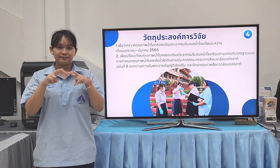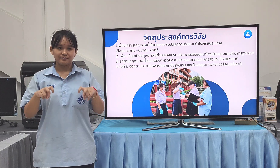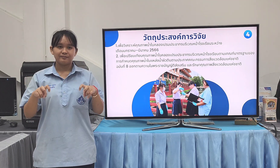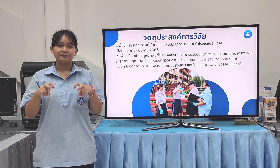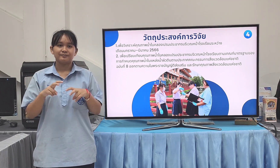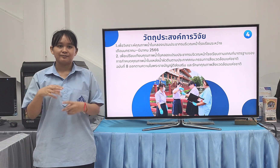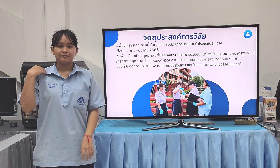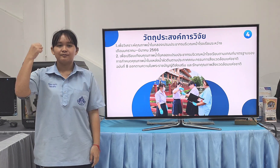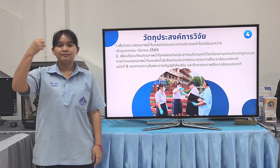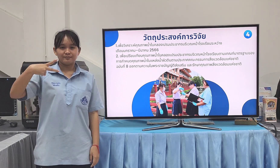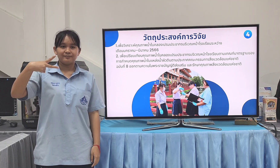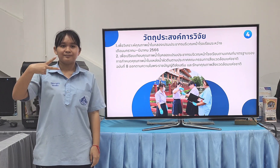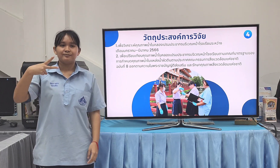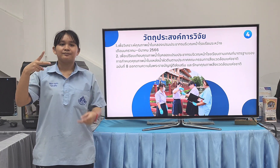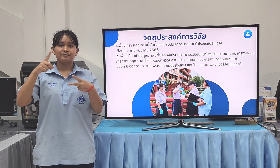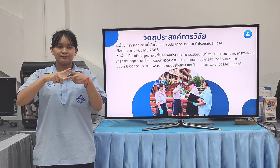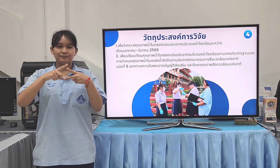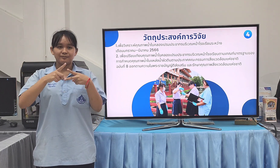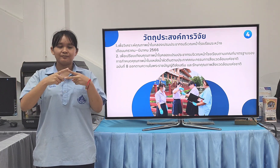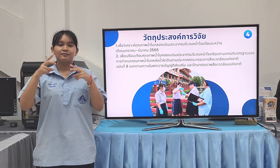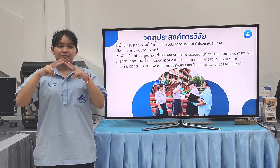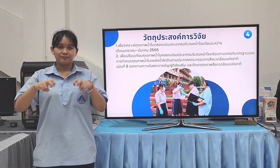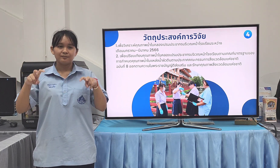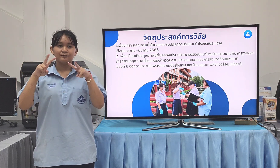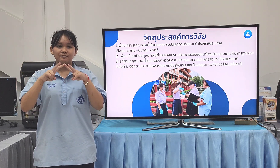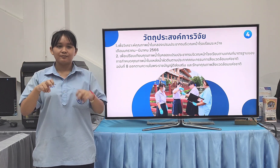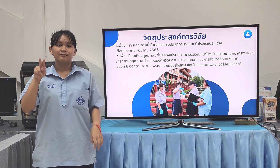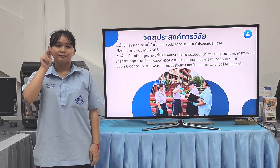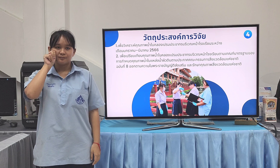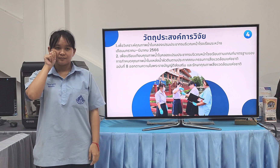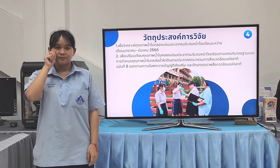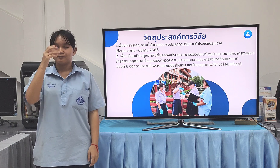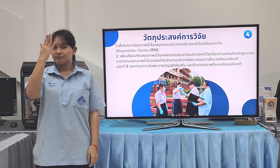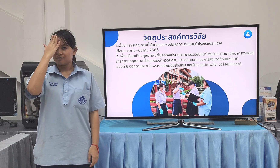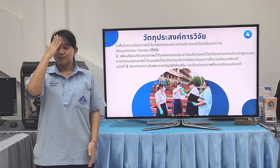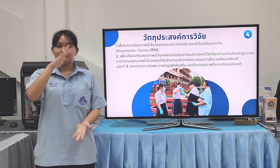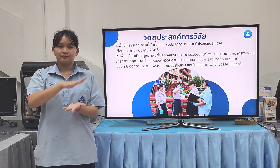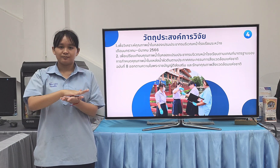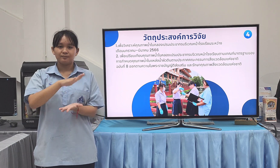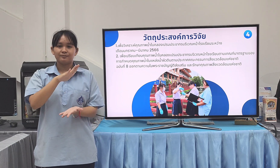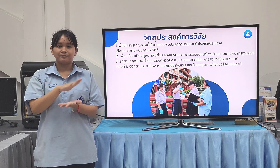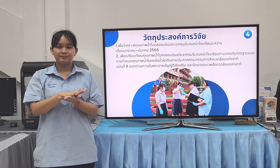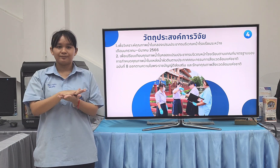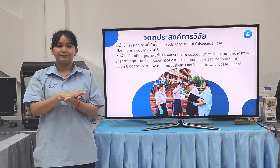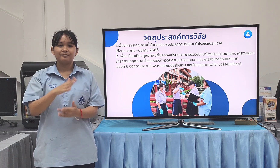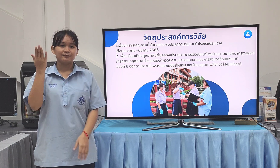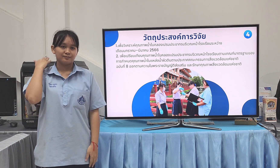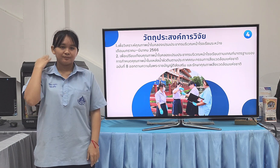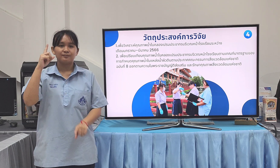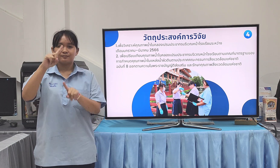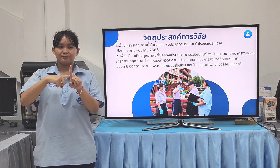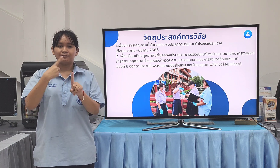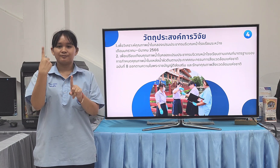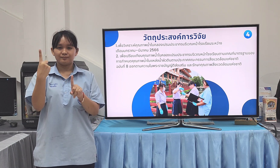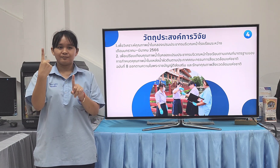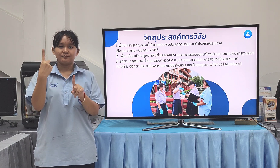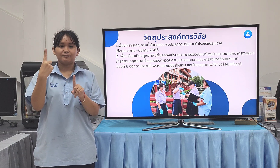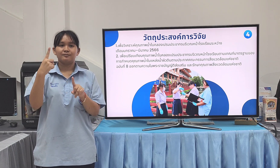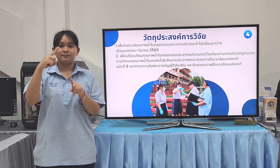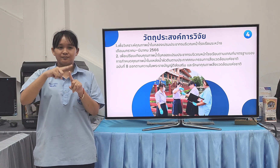วิจัยมี 2ข้อ 1เพื่อวิเคราะห์คุณภาพน้ำในคลองเมประชากรบริเวณหน้าโรงเรียนระหว่าง